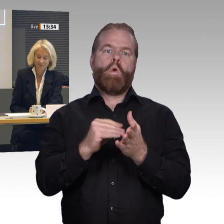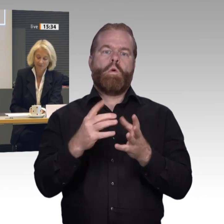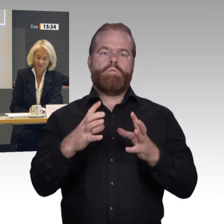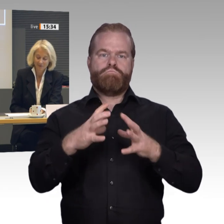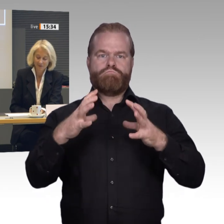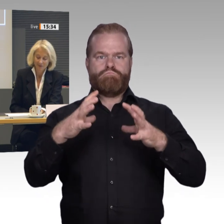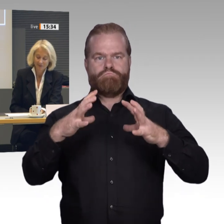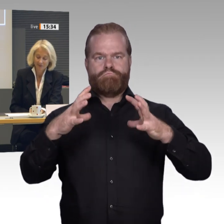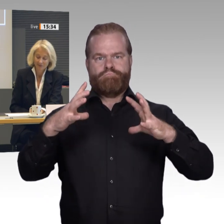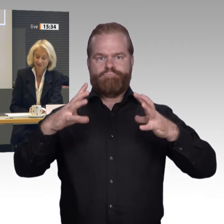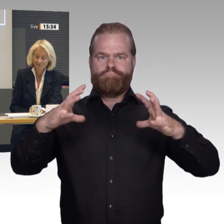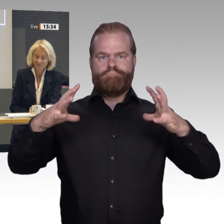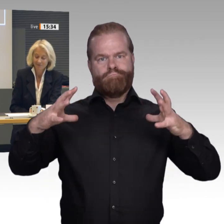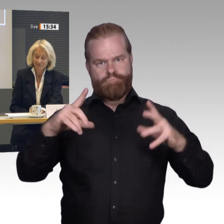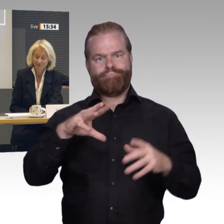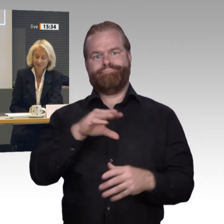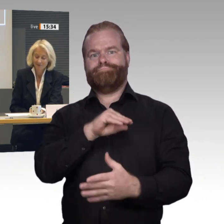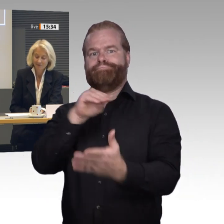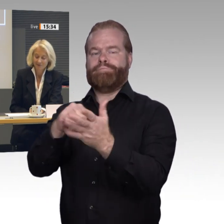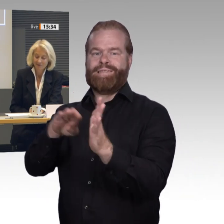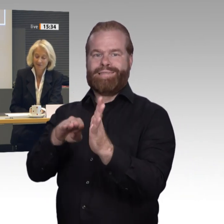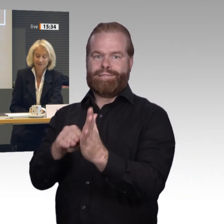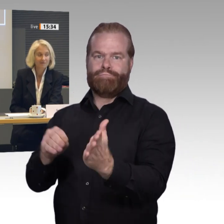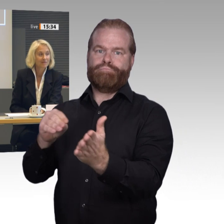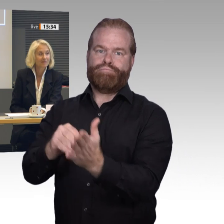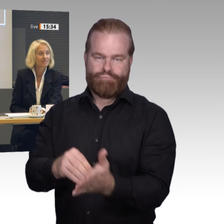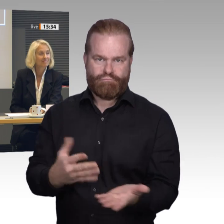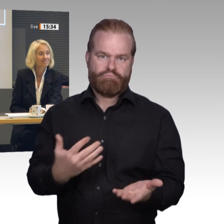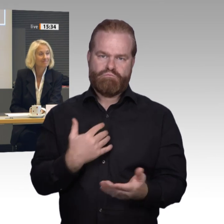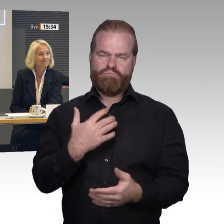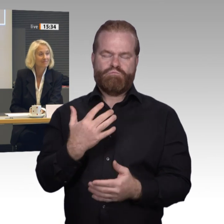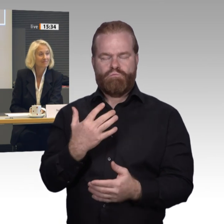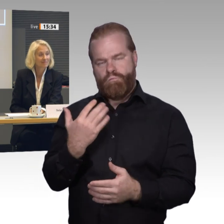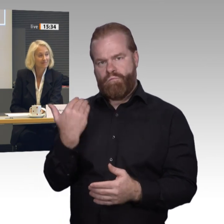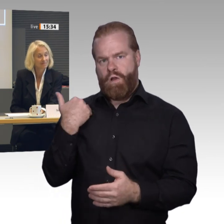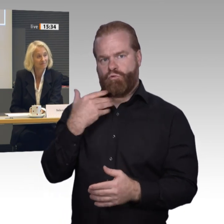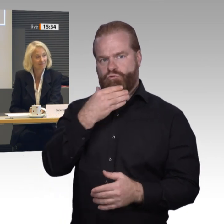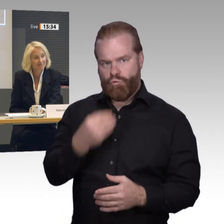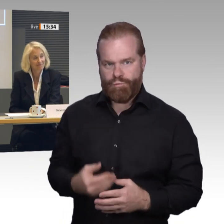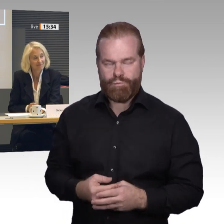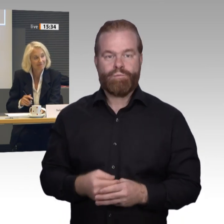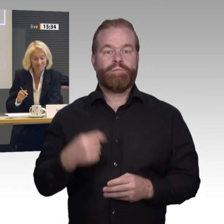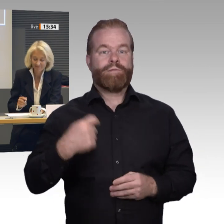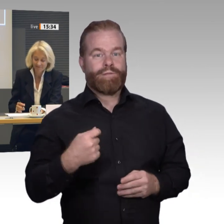CDU-CSU aufgebraucht und jetzt wechselt es zur SPD mit 17 Minuten Frau Kollegin Schmidt.